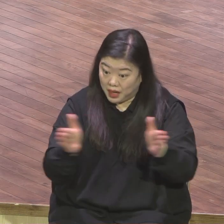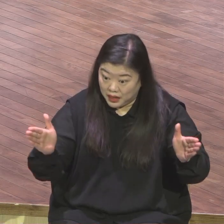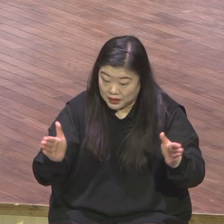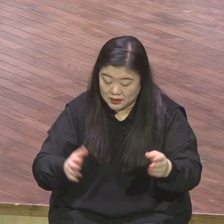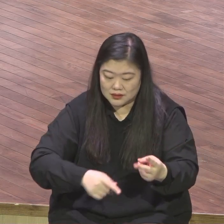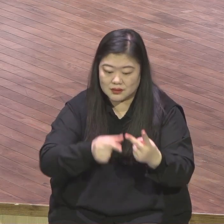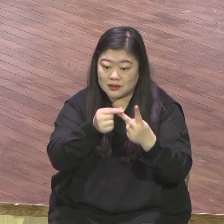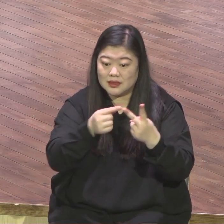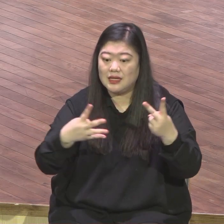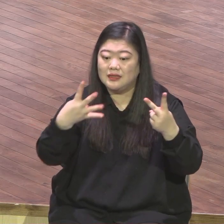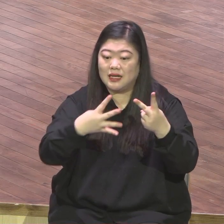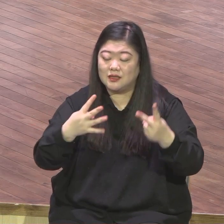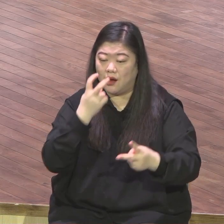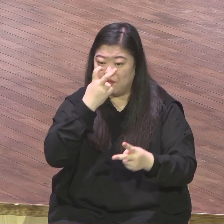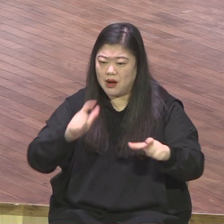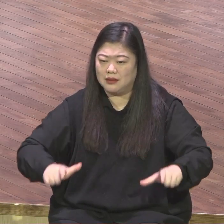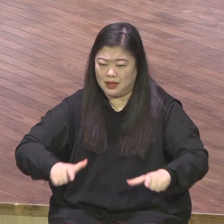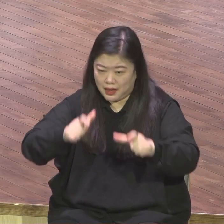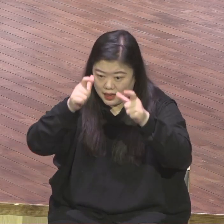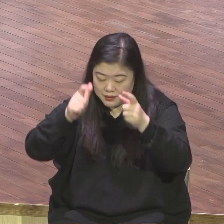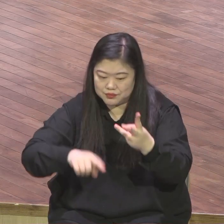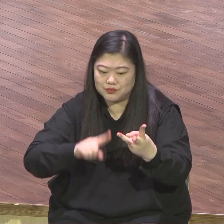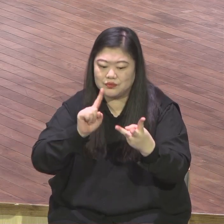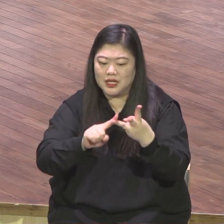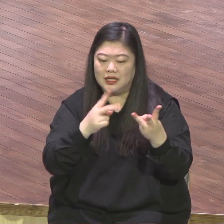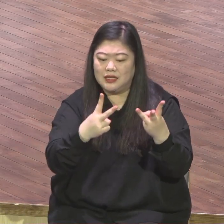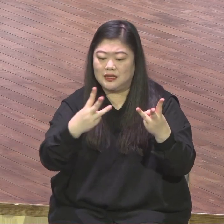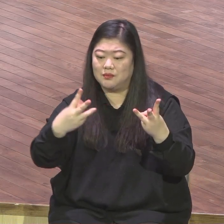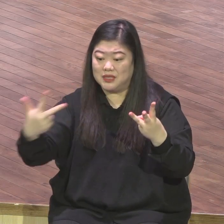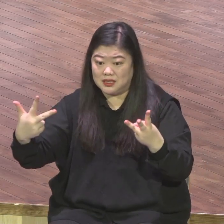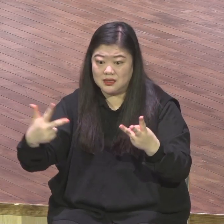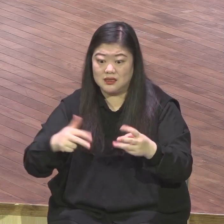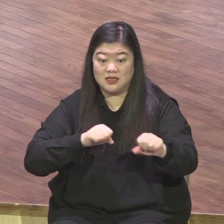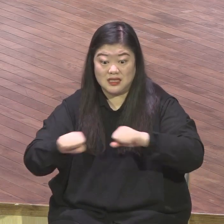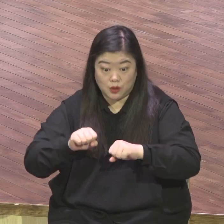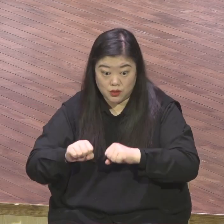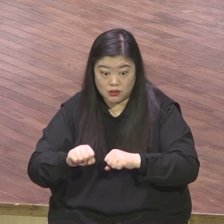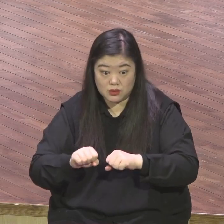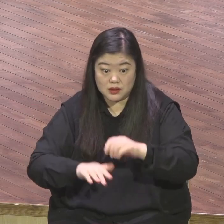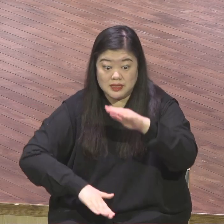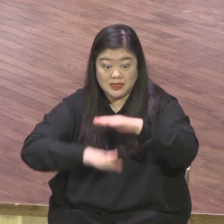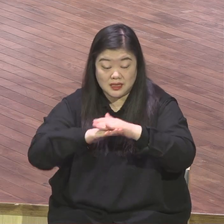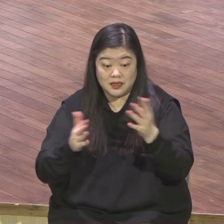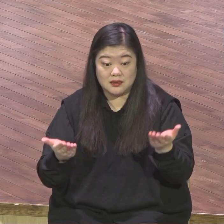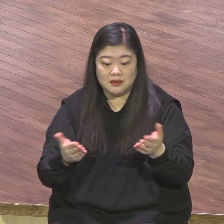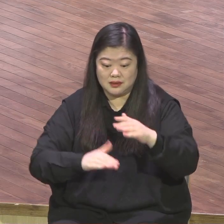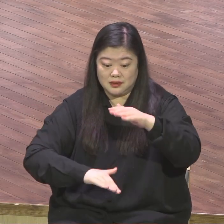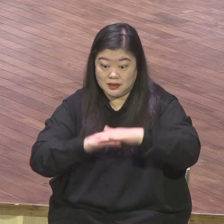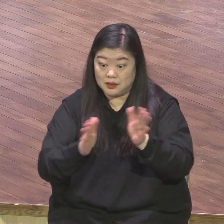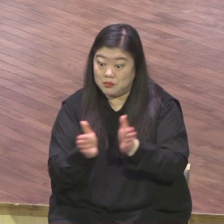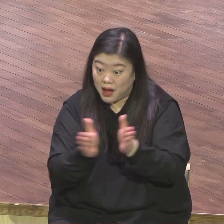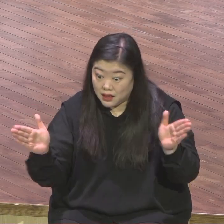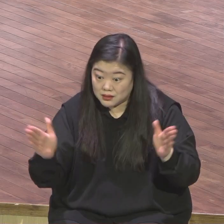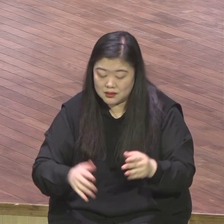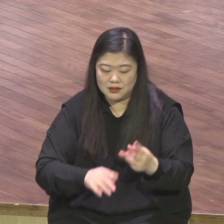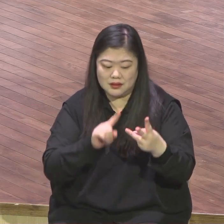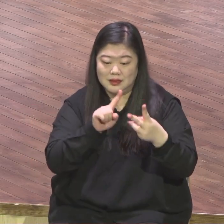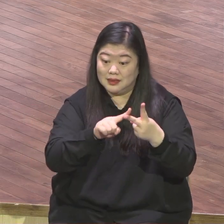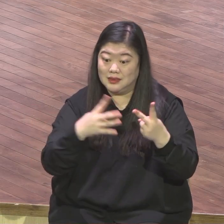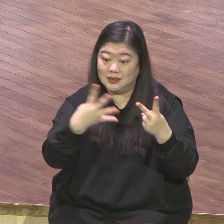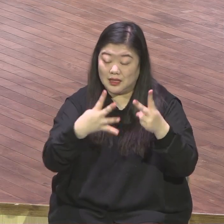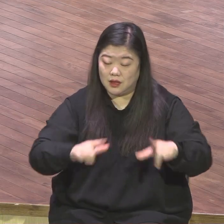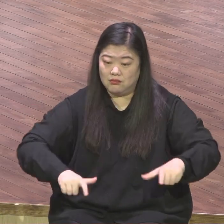아멘. 다시 할 때 다시 아멘하고 크게 같이 화답하세요. 스타트만 운동, 4천망대